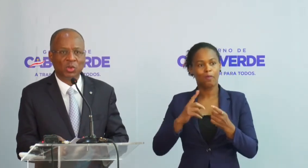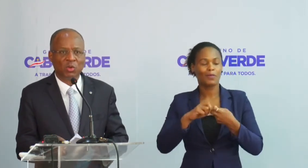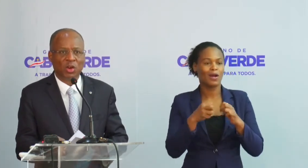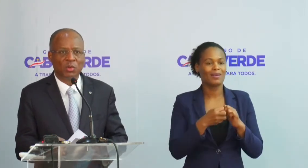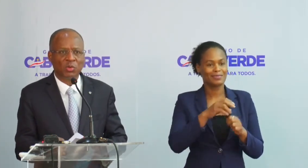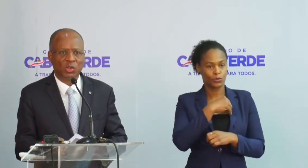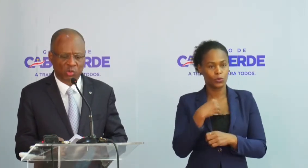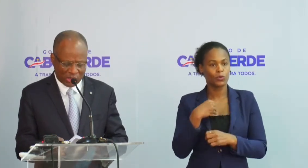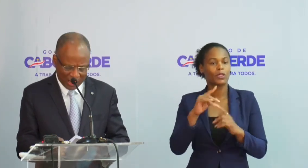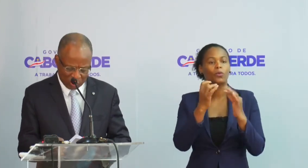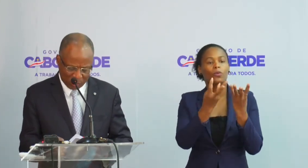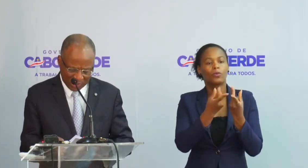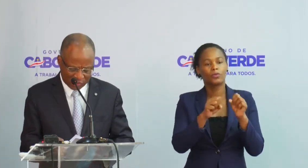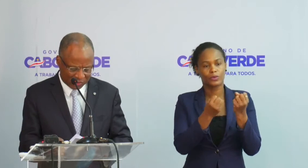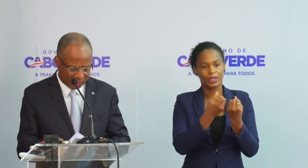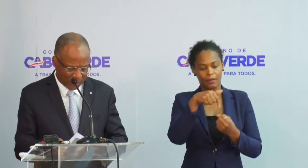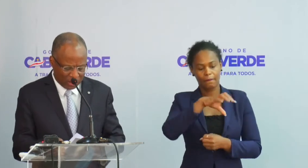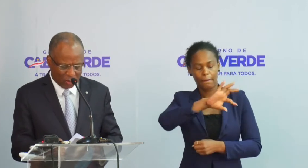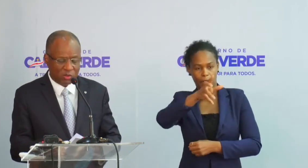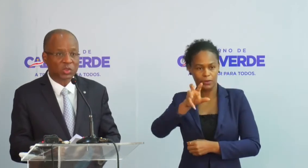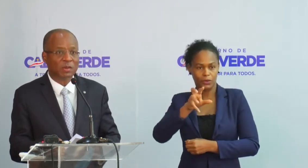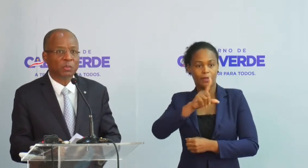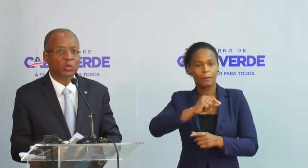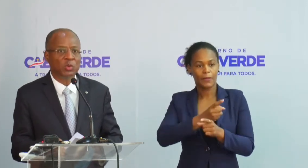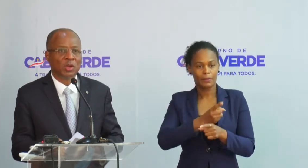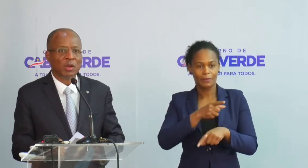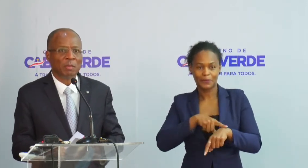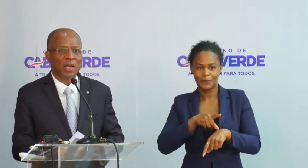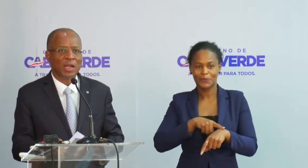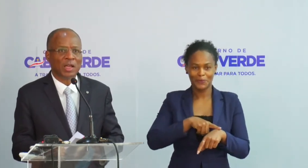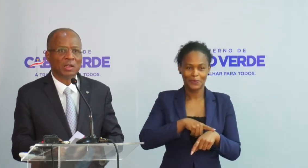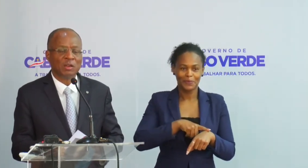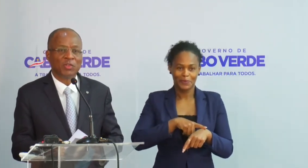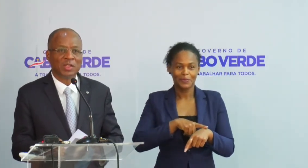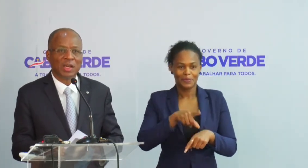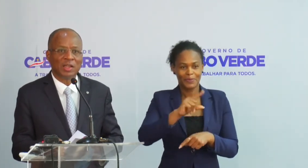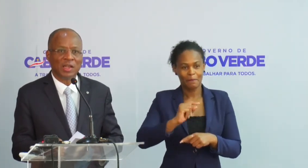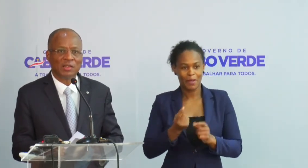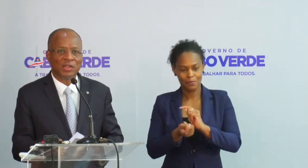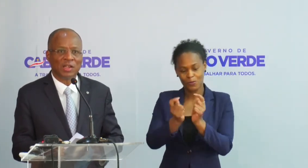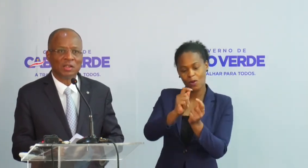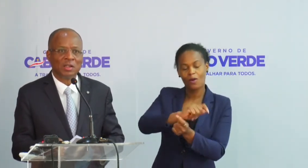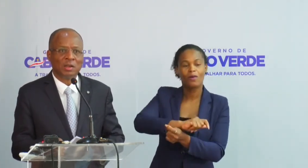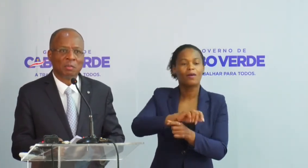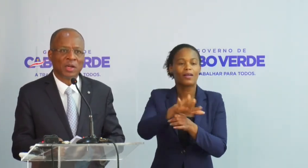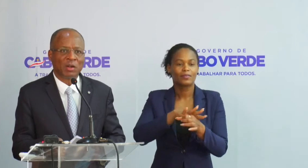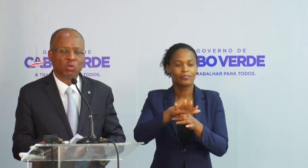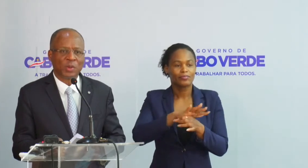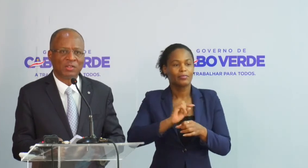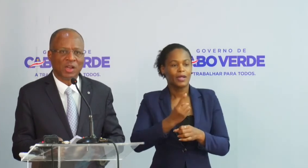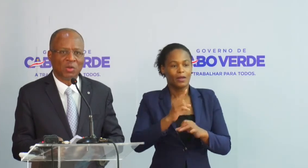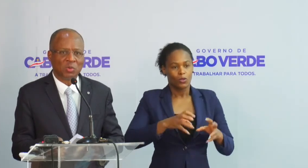sanitário, económico e social do país. E, ao mesmo tempo, para inverter a tendência